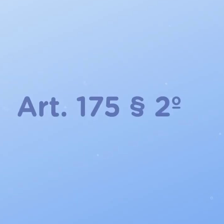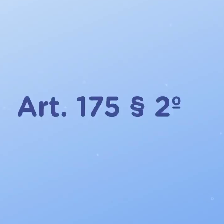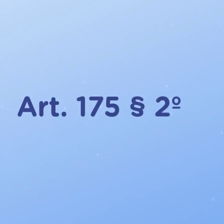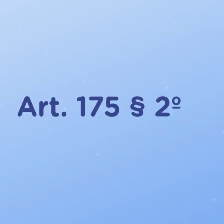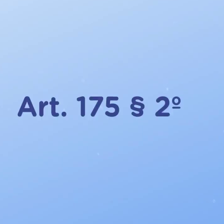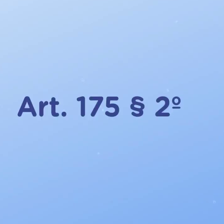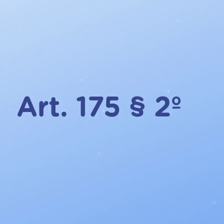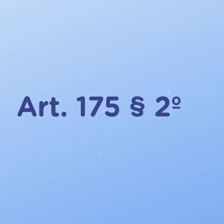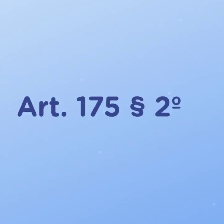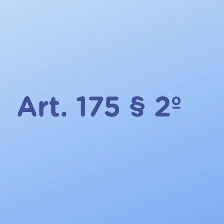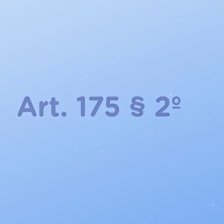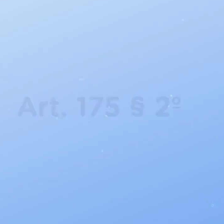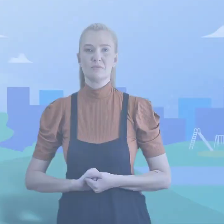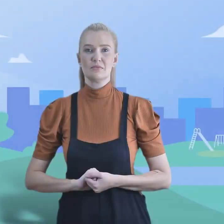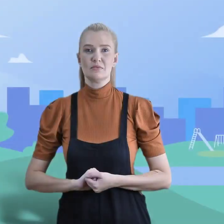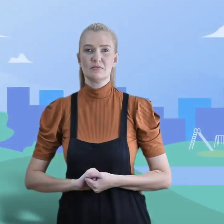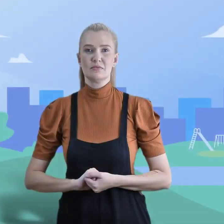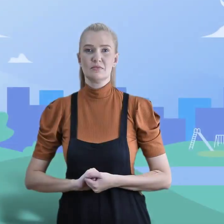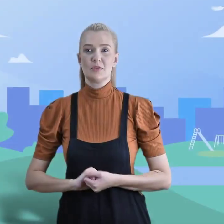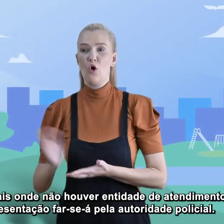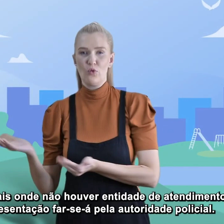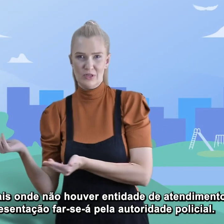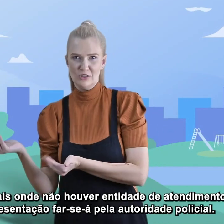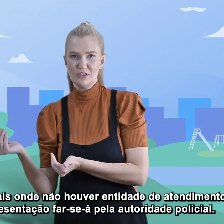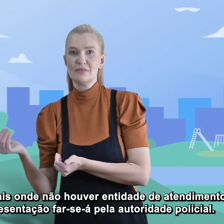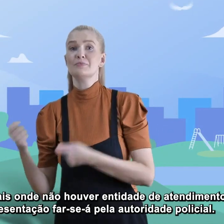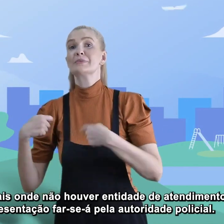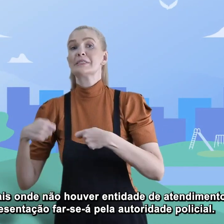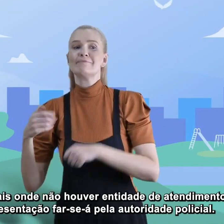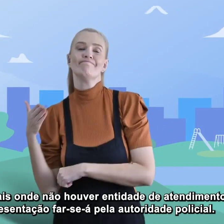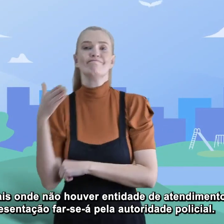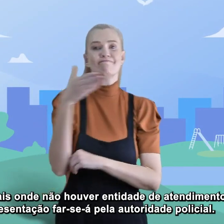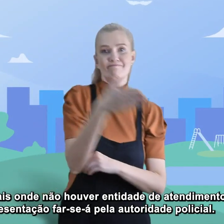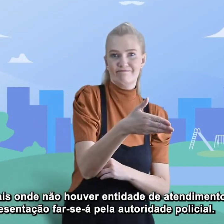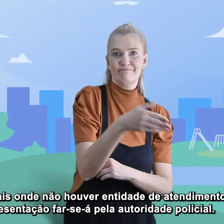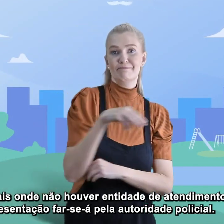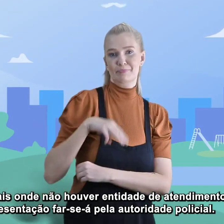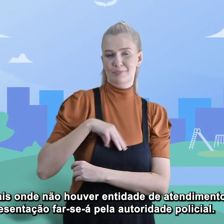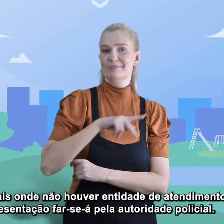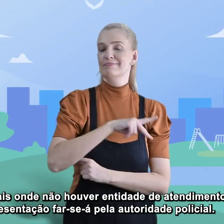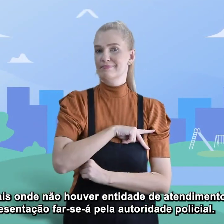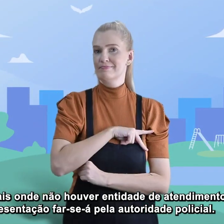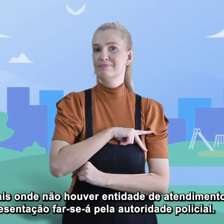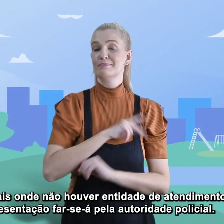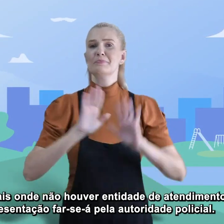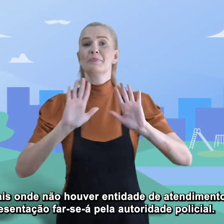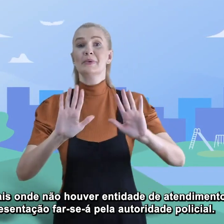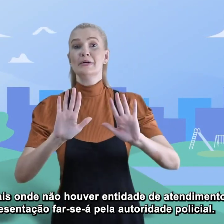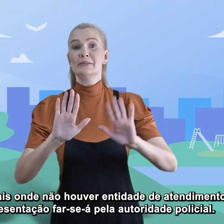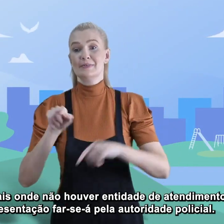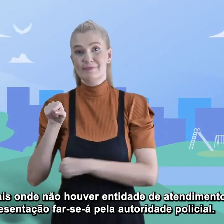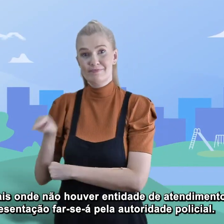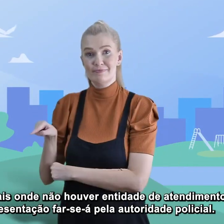Artigo 175, parágrafo segundo. Nos locais onde não houver entidade de atendimento, a